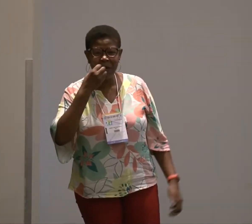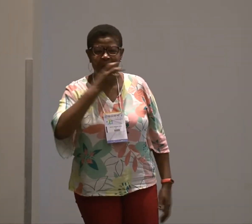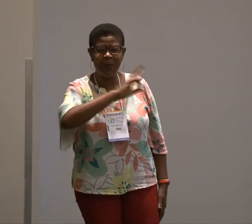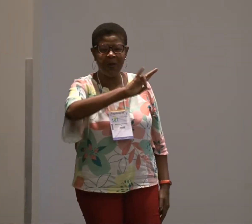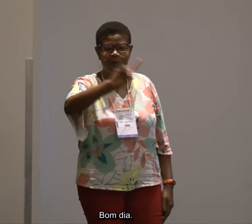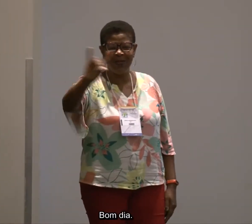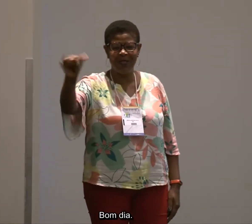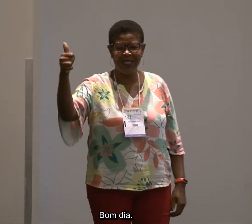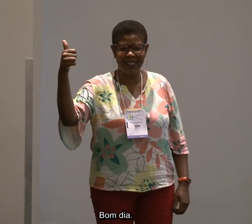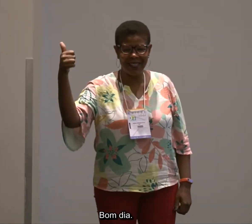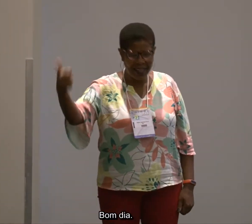Bom dia,